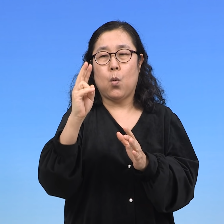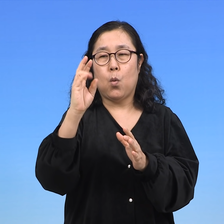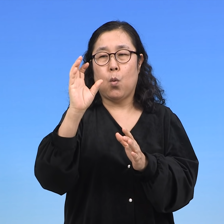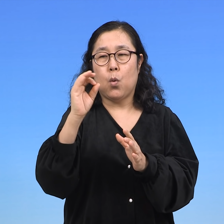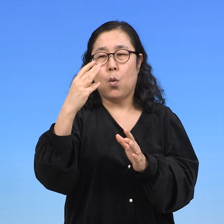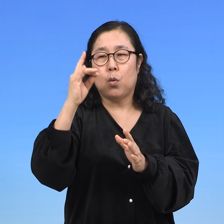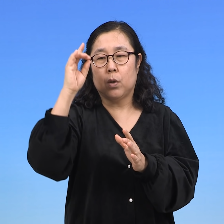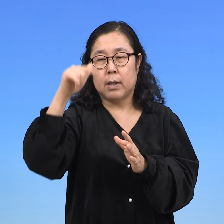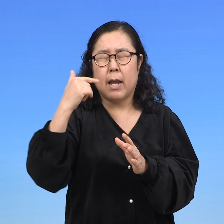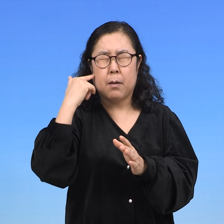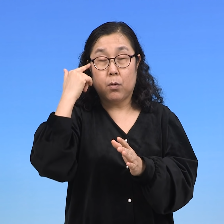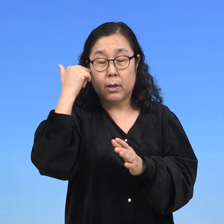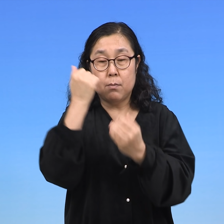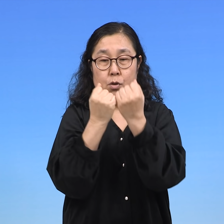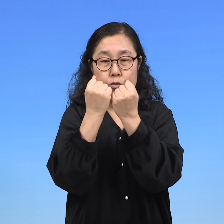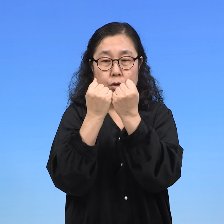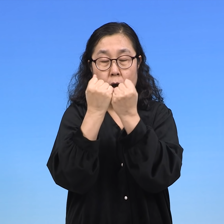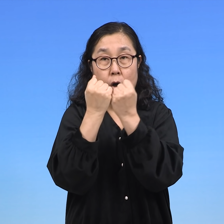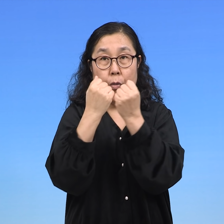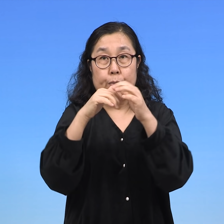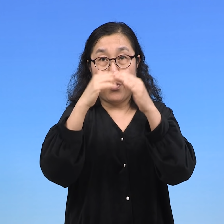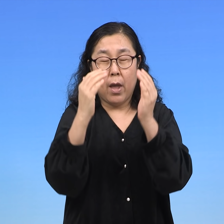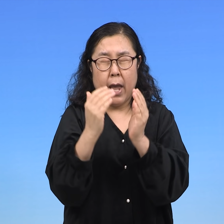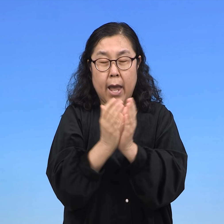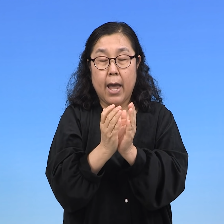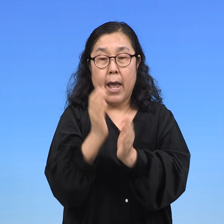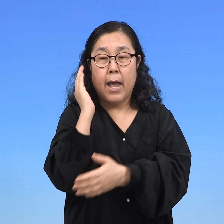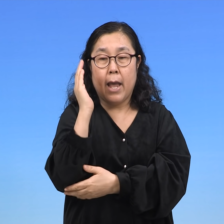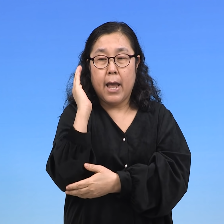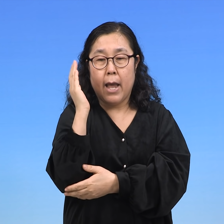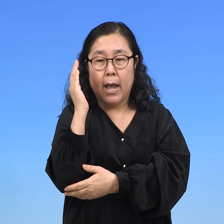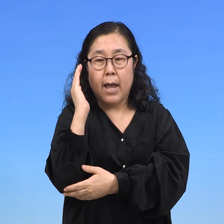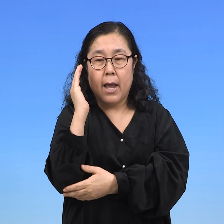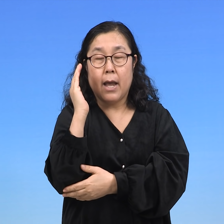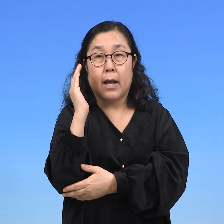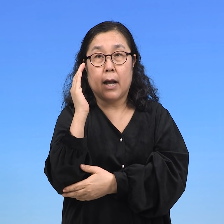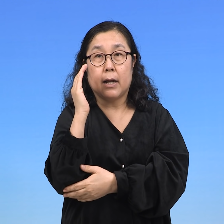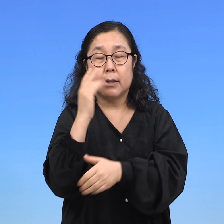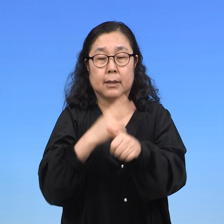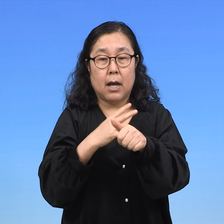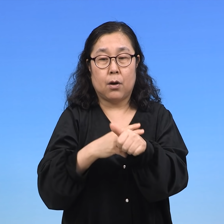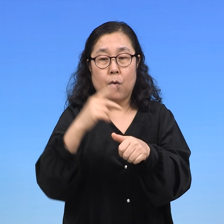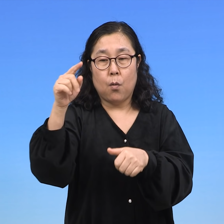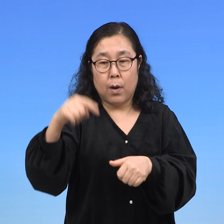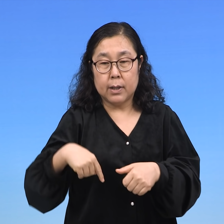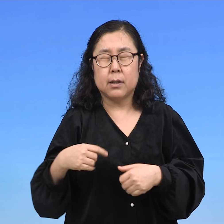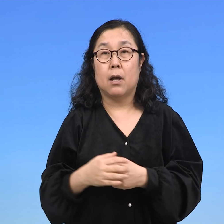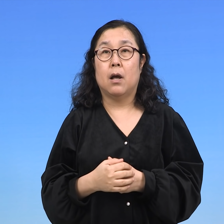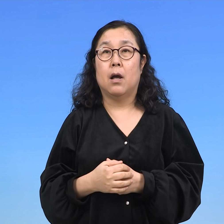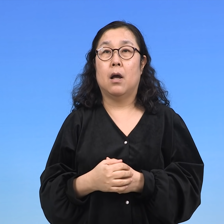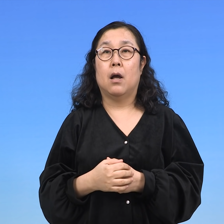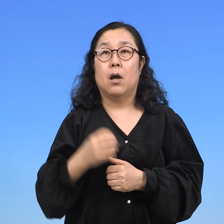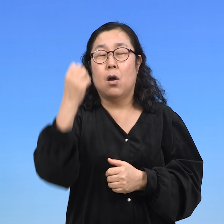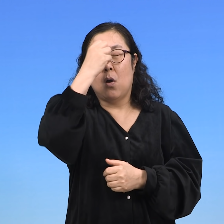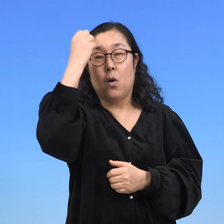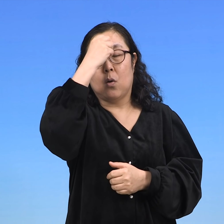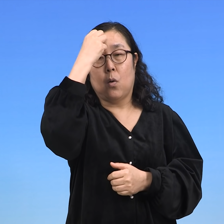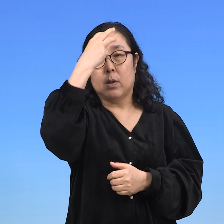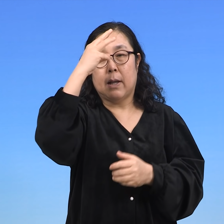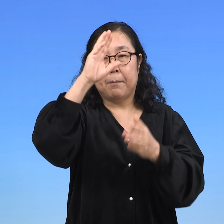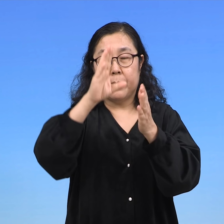조영택 목사님이 수련회 강사로 오셨다는 겁니다. 그런데 제 설교를 듣고 왜 메일을 보냈느냐, 그게 그렇게 오래